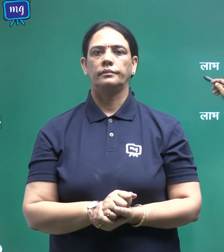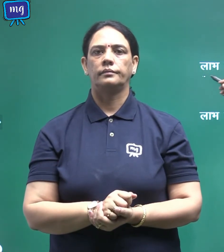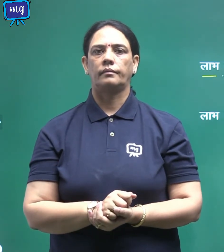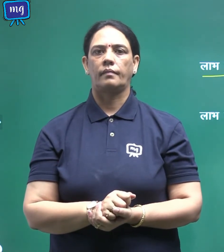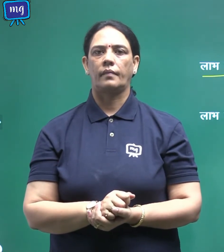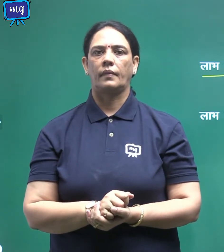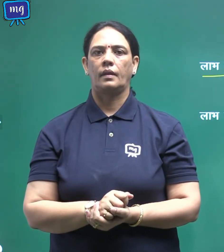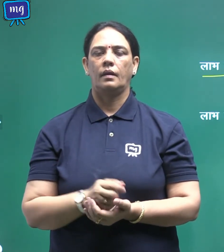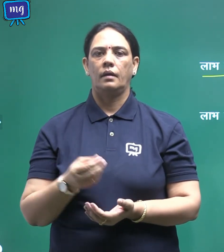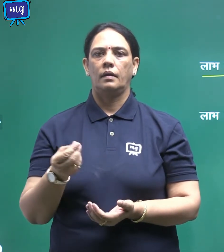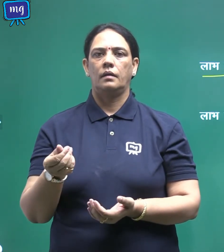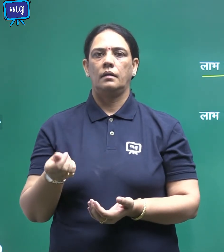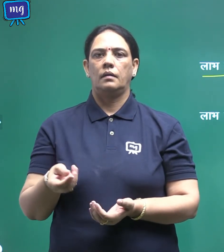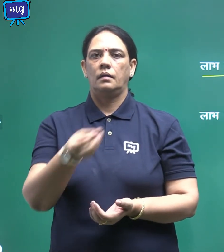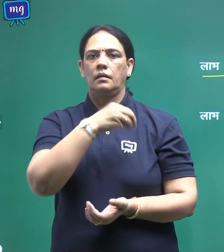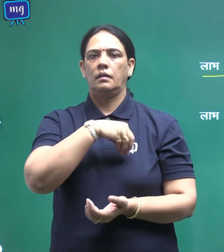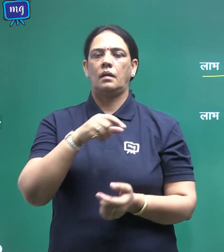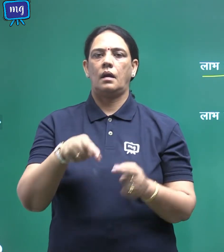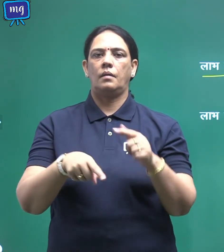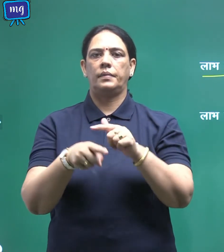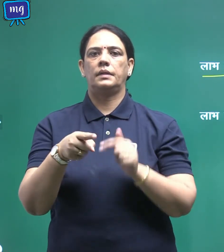लाभ प्रतिशत बराबर